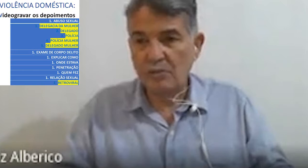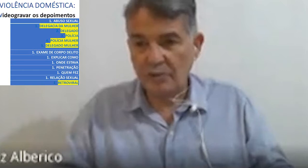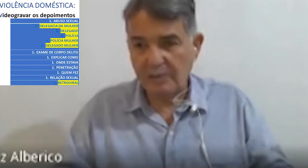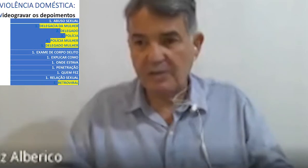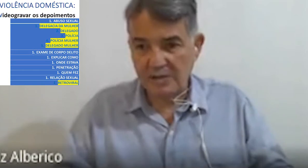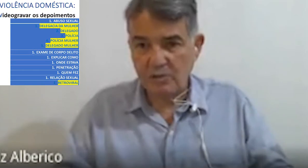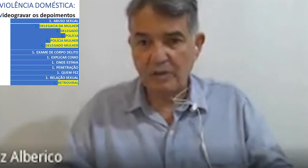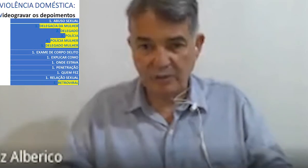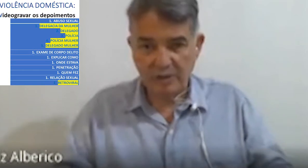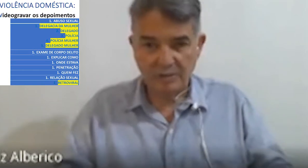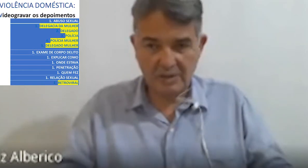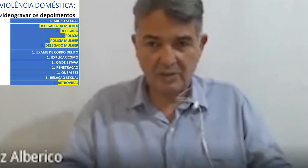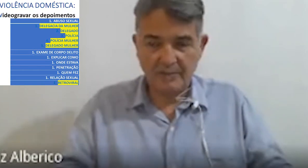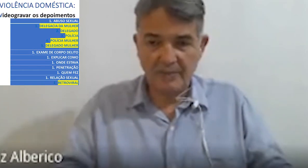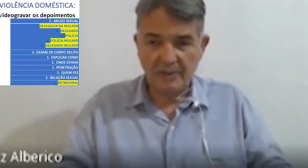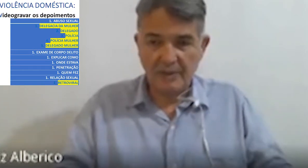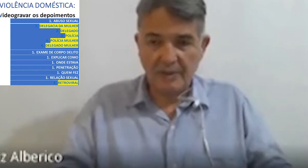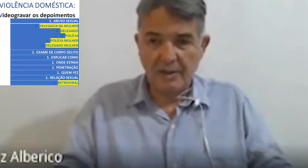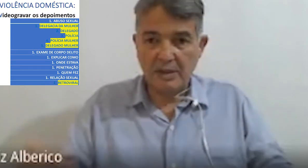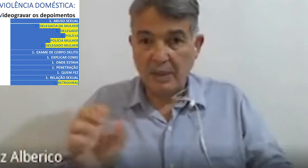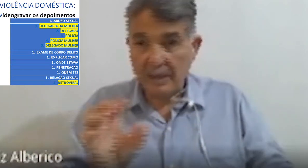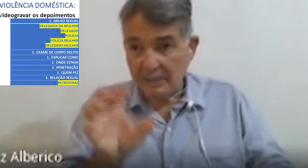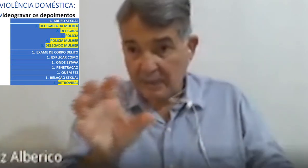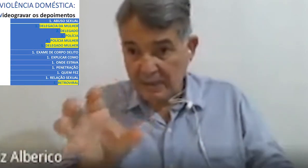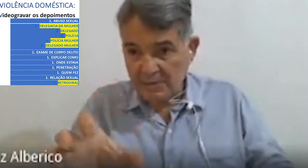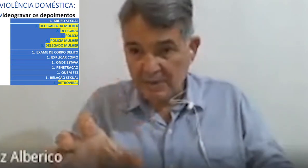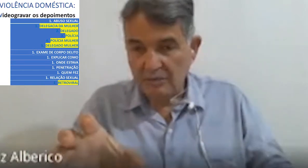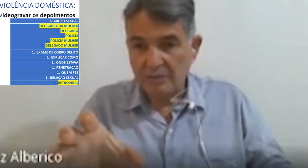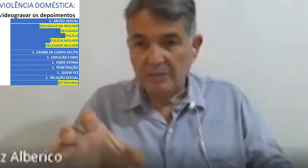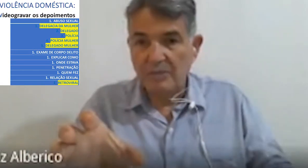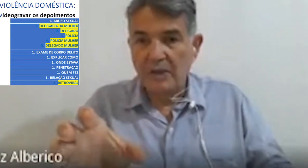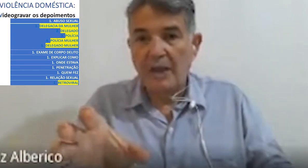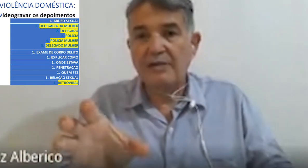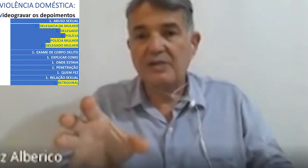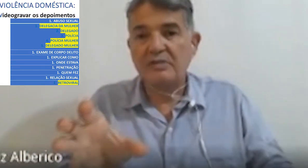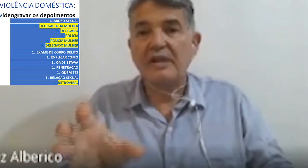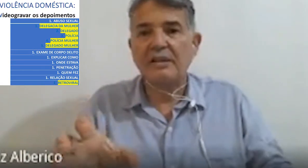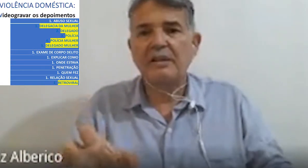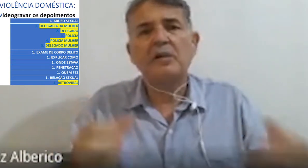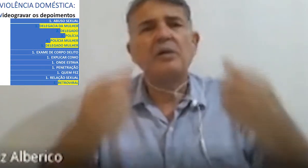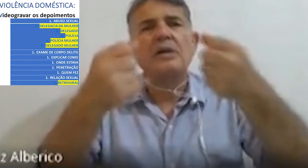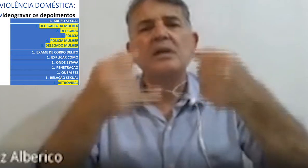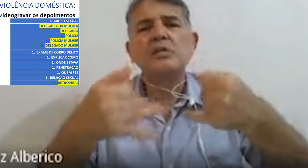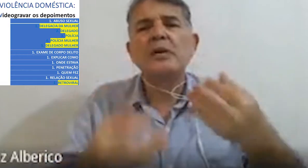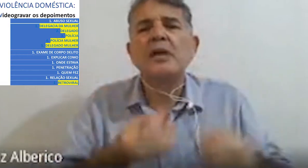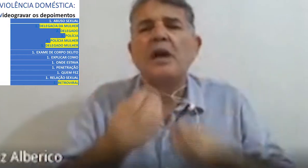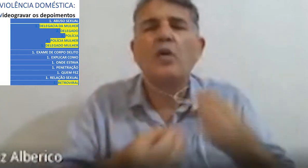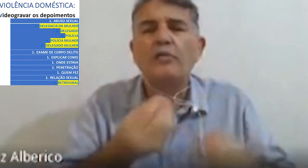foi que aconteceu, o que foi que aconteceu. Então, nessa percepção, aí você vai entender. Então, explica como